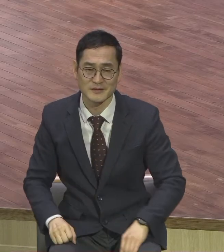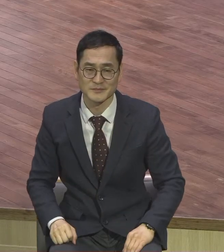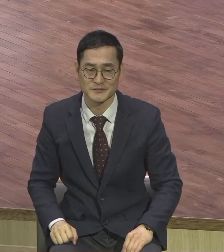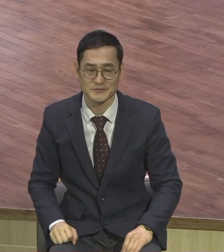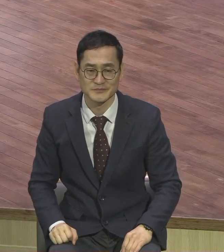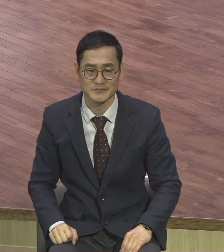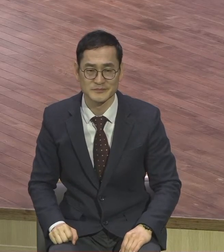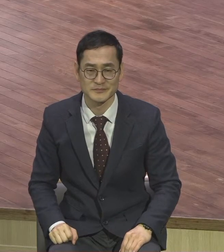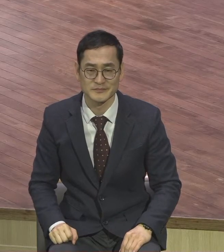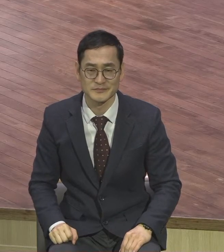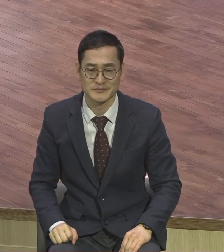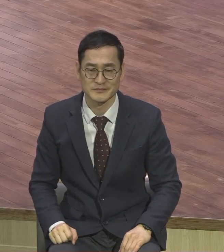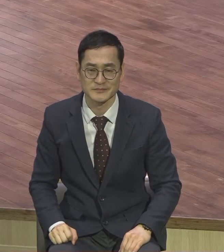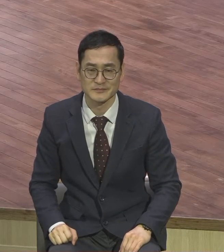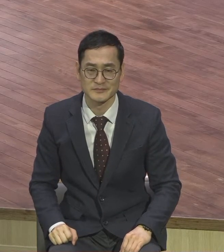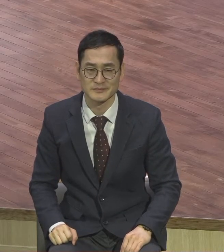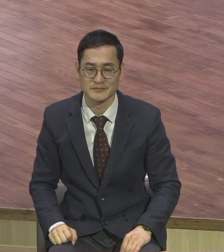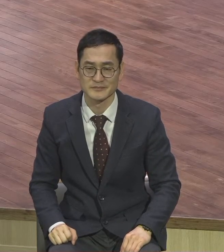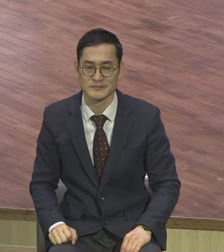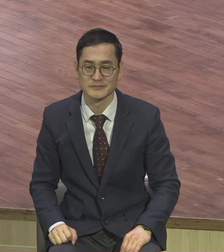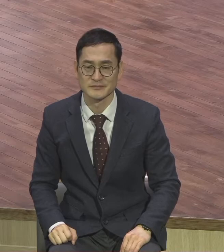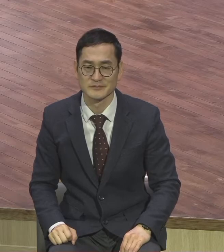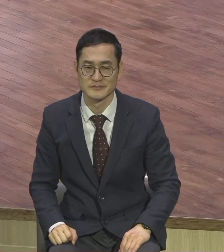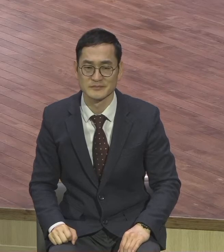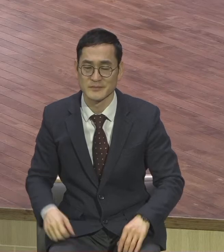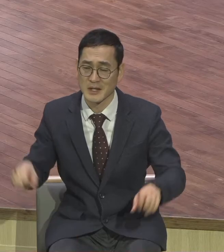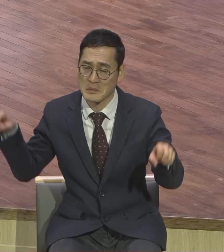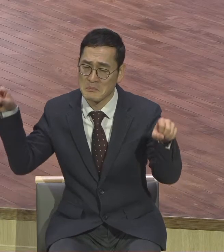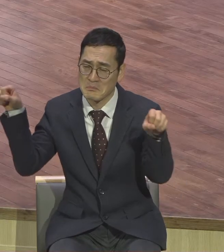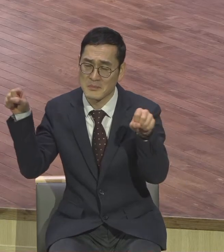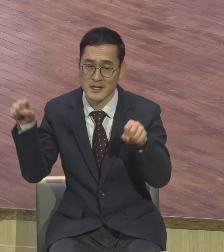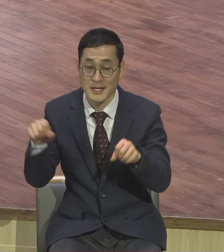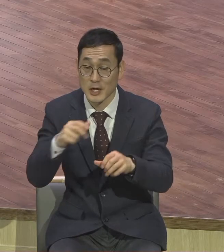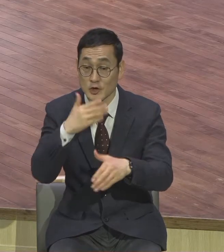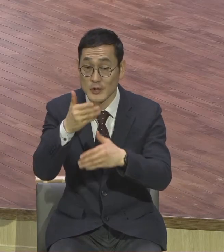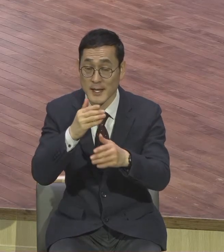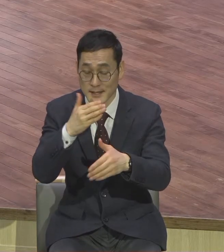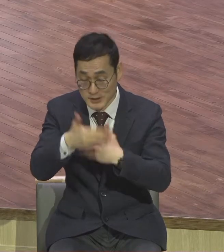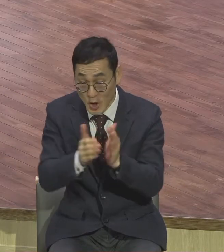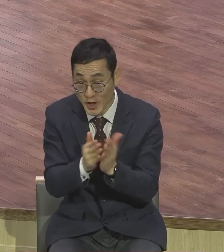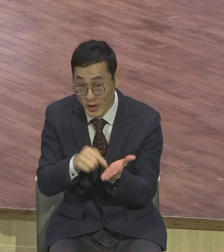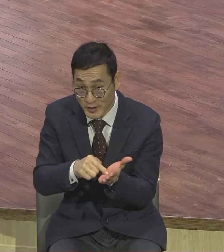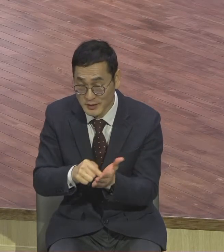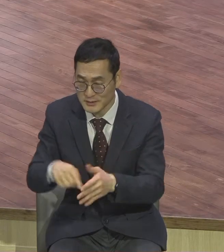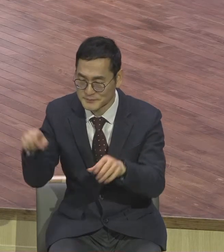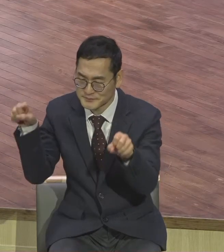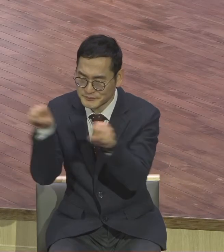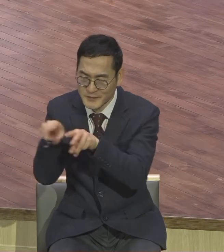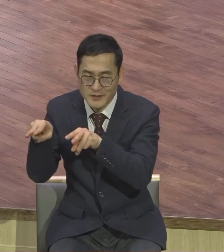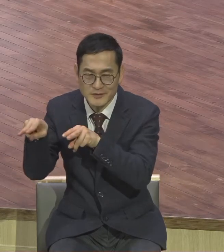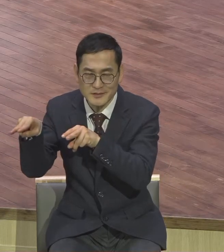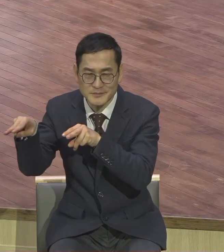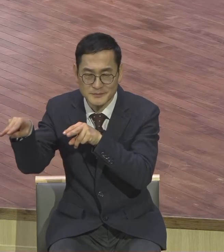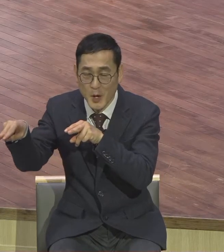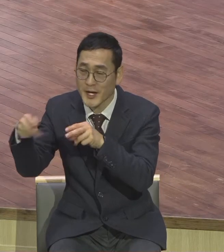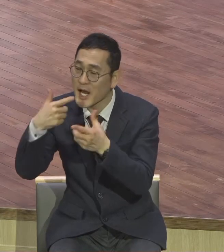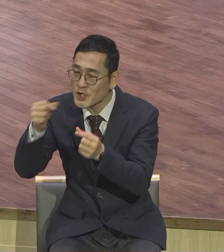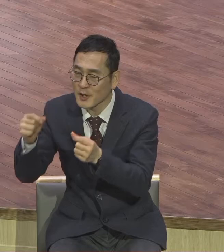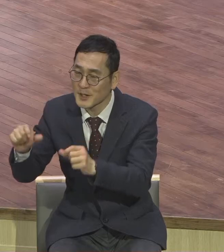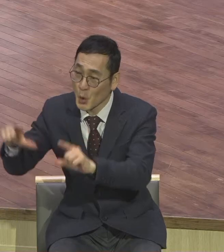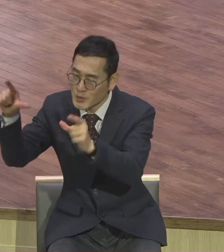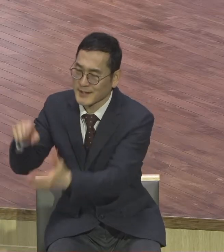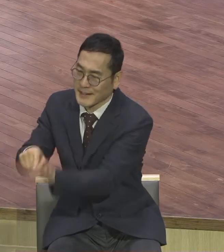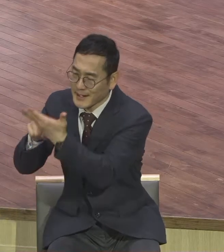나서 서편까지 번쩍인 같이 인자의 이맘도 그를 하리라는 이 마태군 20회상 이 철제를